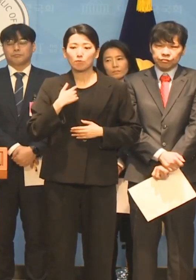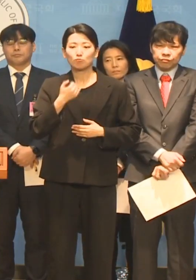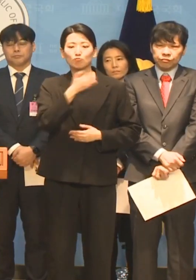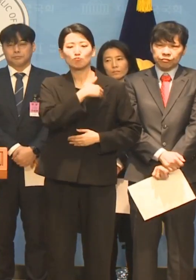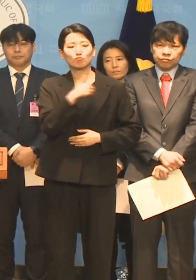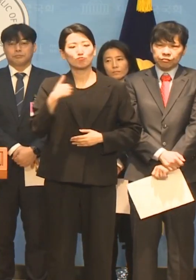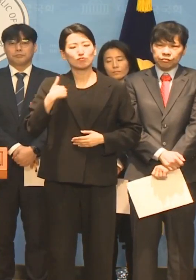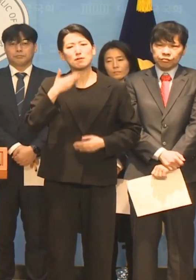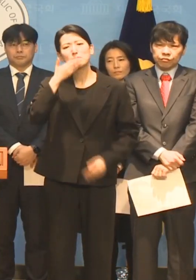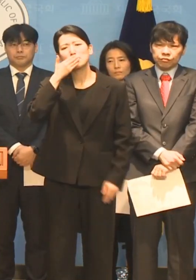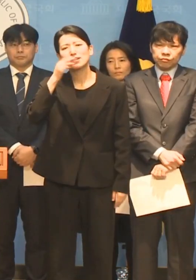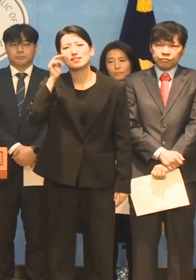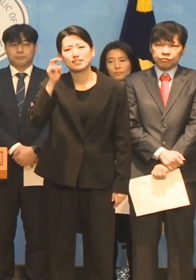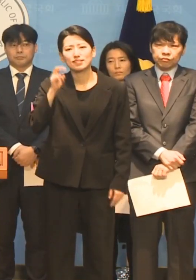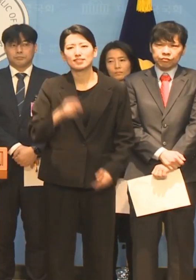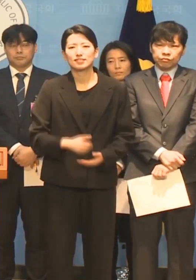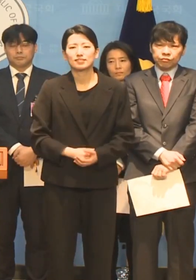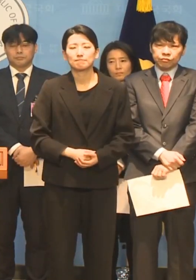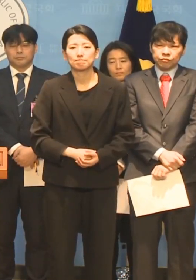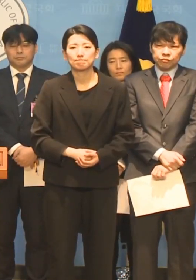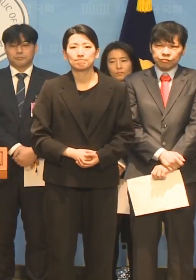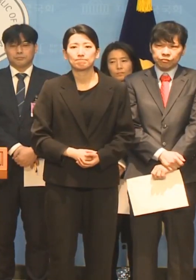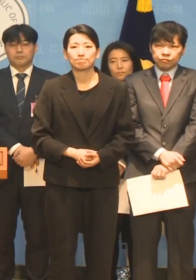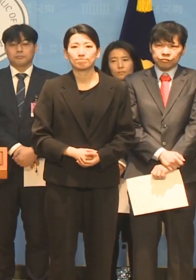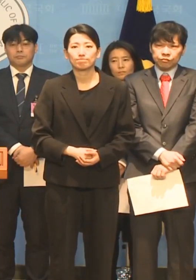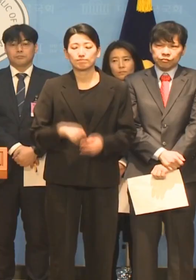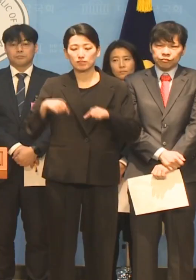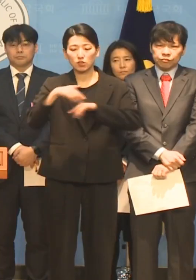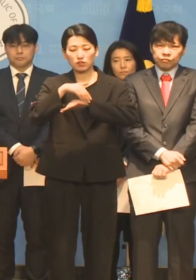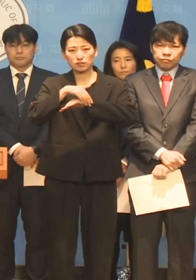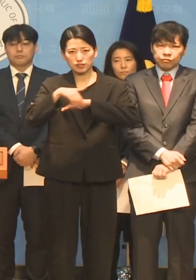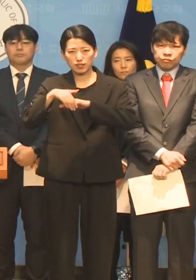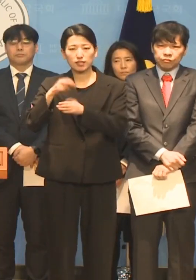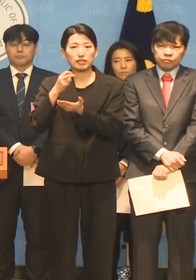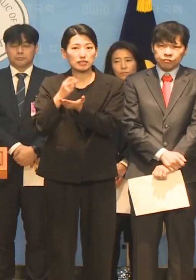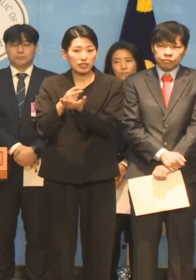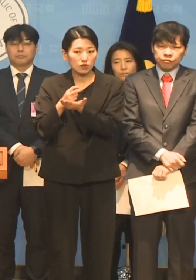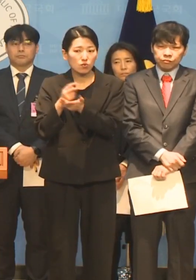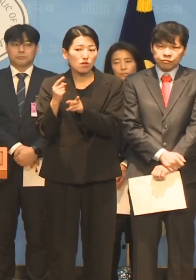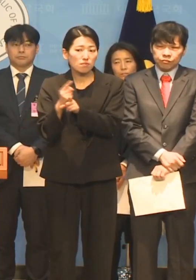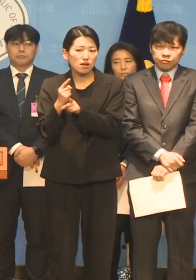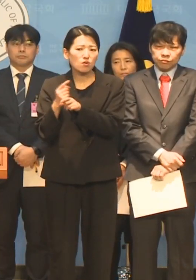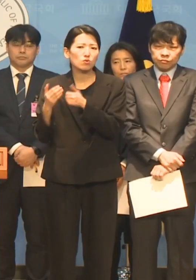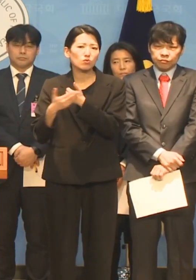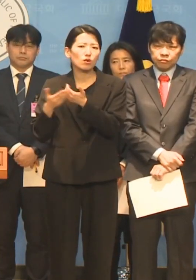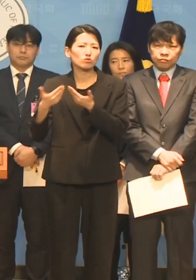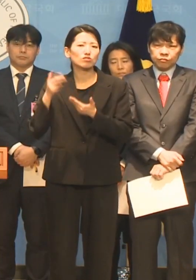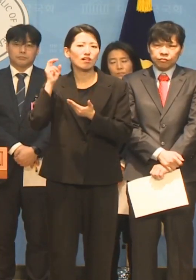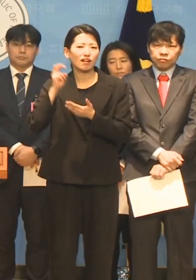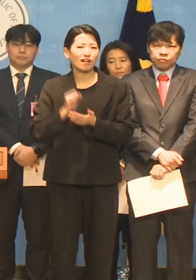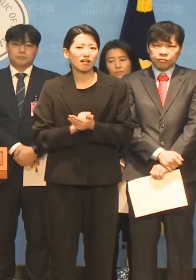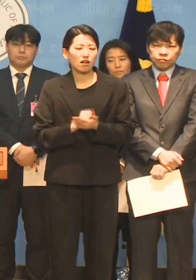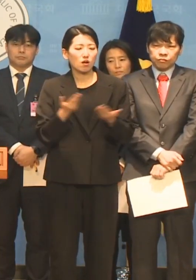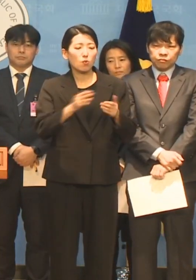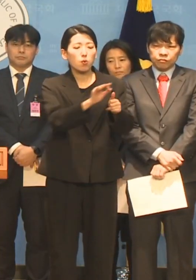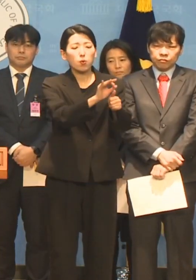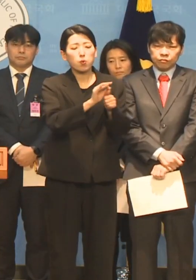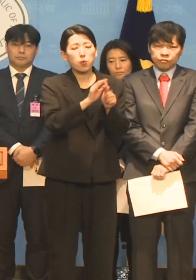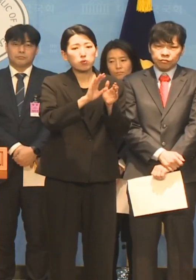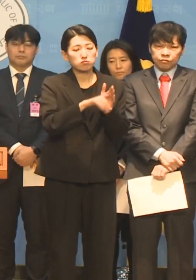생각됩니다. 정책적인 제도적인 보완과 발전도 기대됩니다. 고용 현장에서의 차별 등